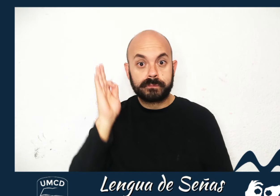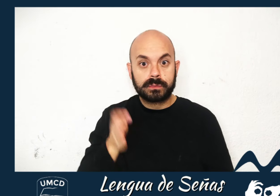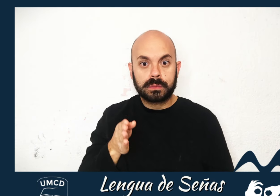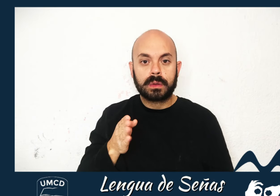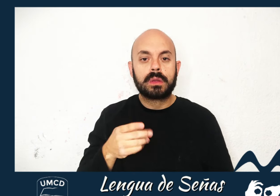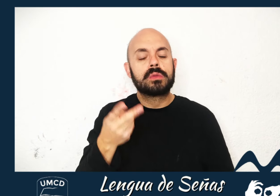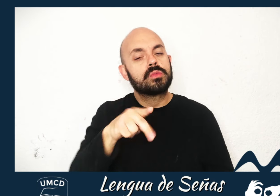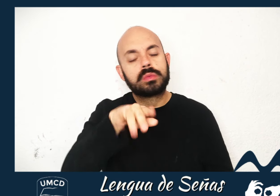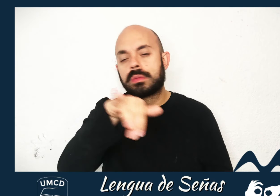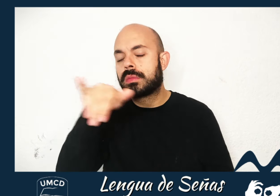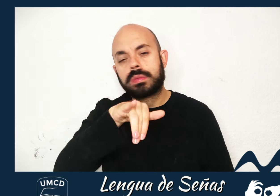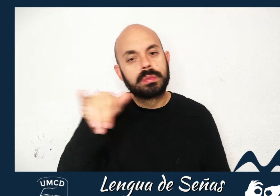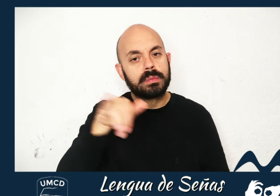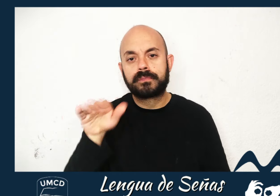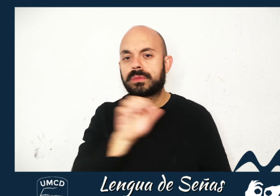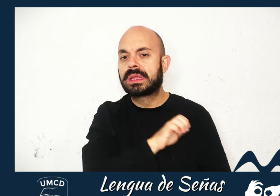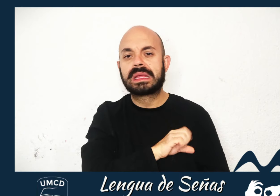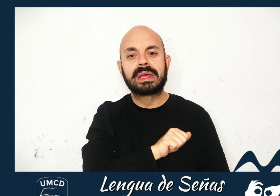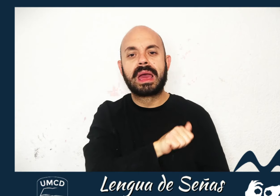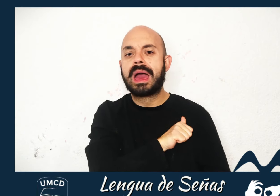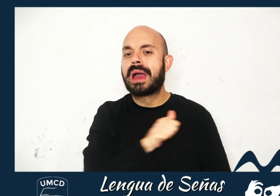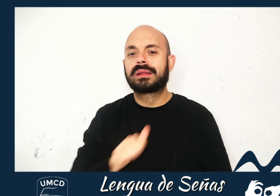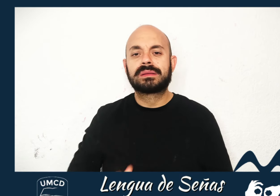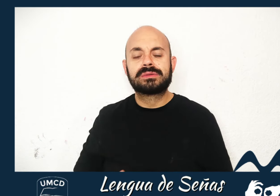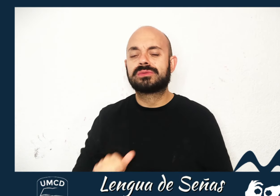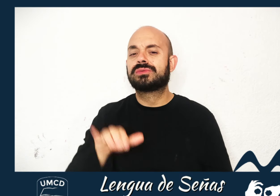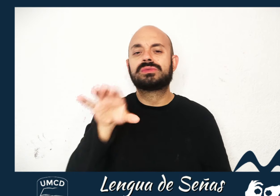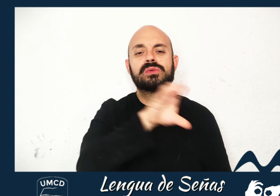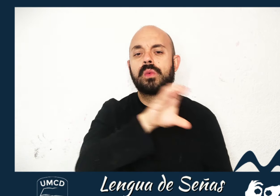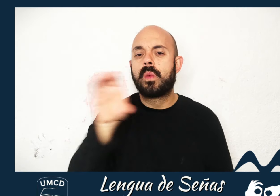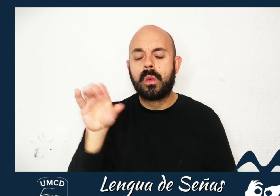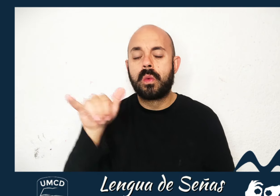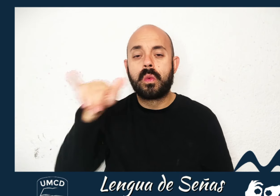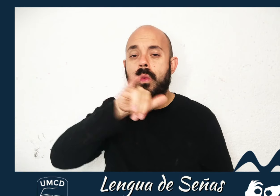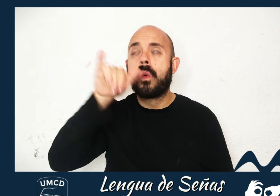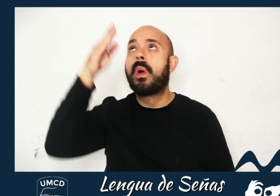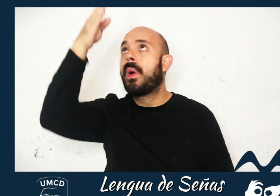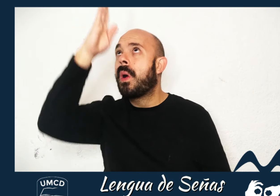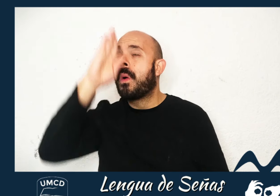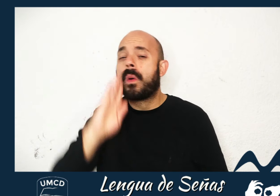más íntima con nosotros también. Y nos dice, comenzando desde el versículo